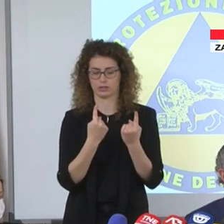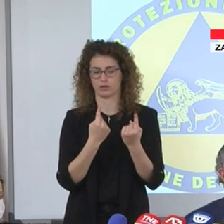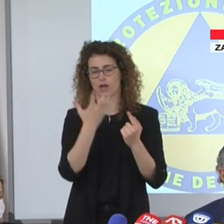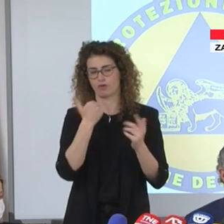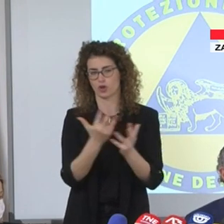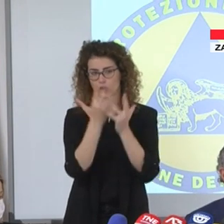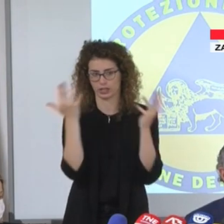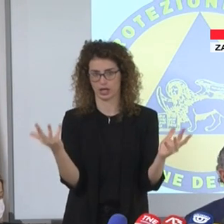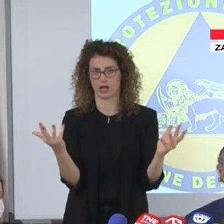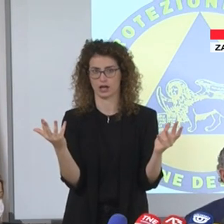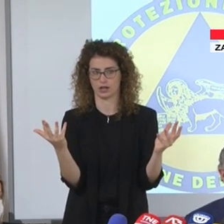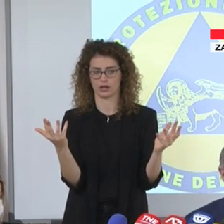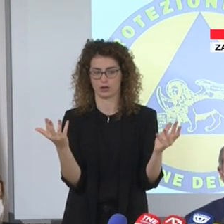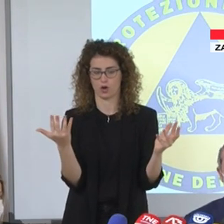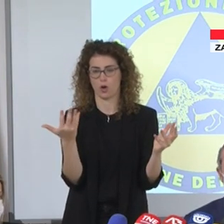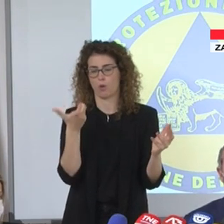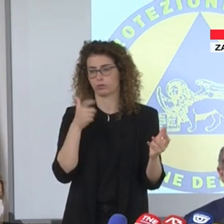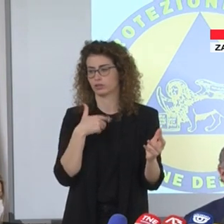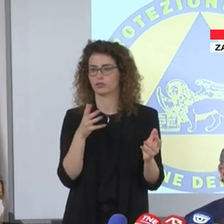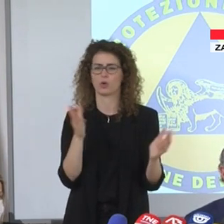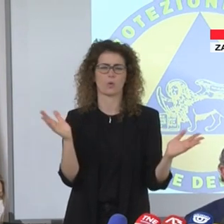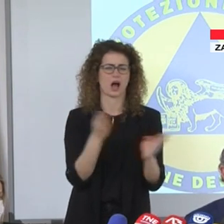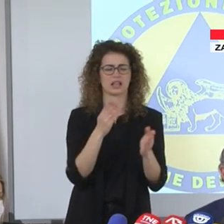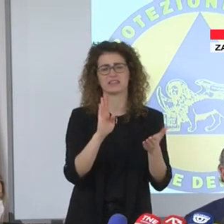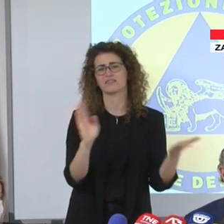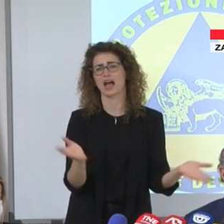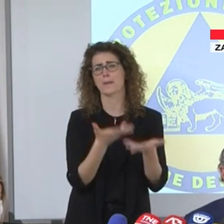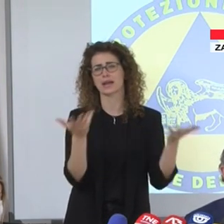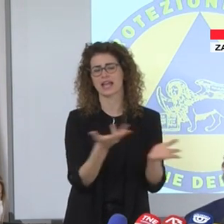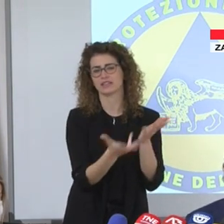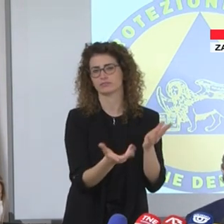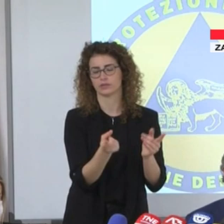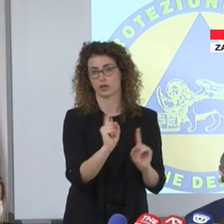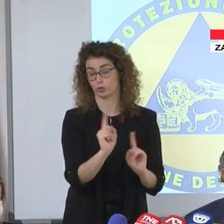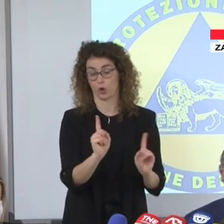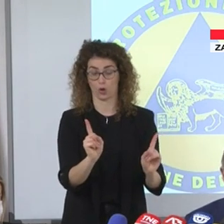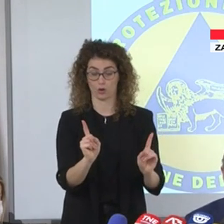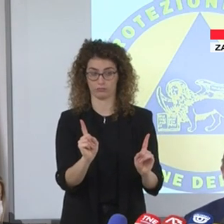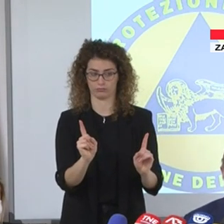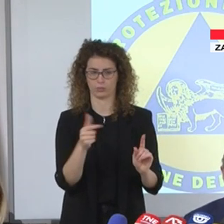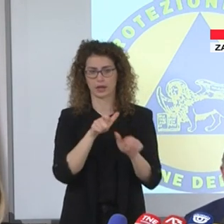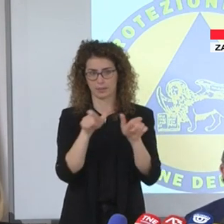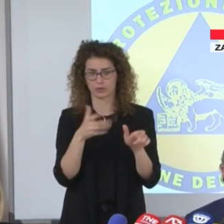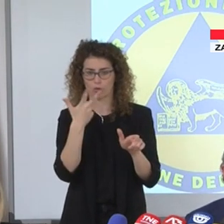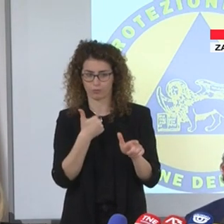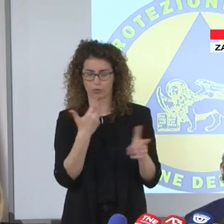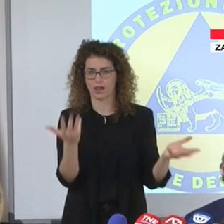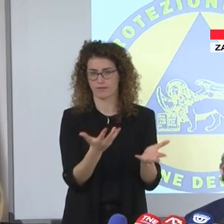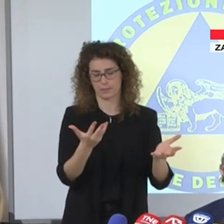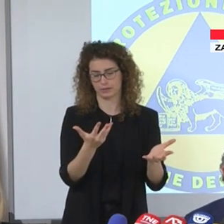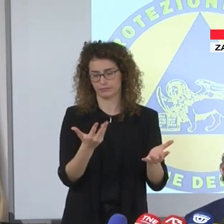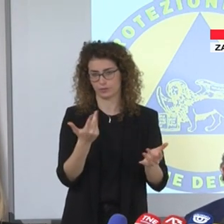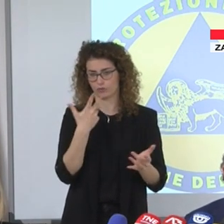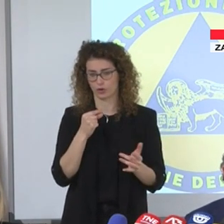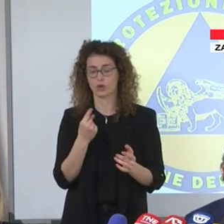perché non posso accettare che tutto venga banalizzato, anche da chi magari cerca di banalizzarla questa cosa. Quando c'è stata la